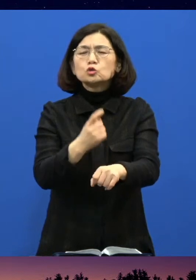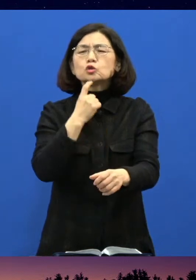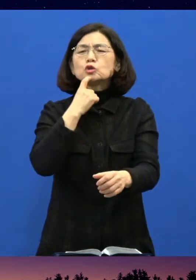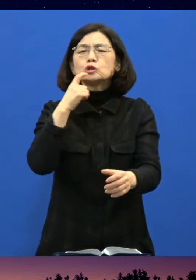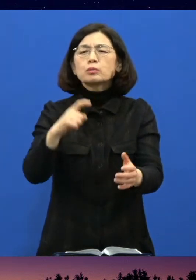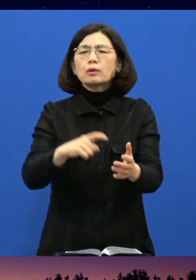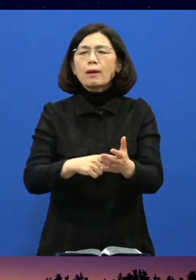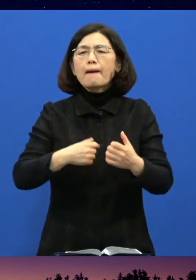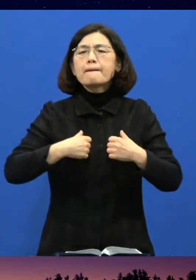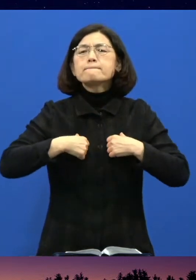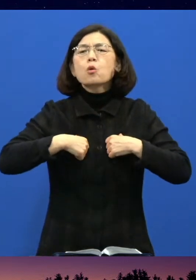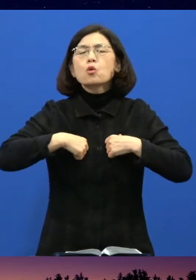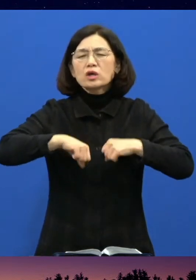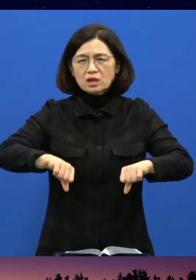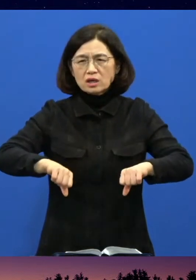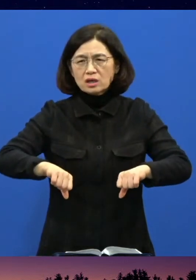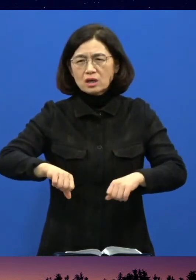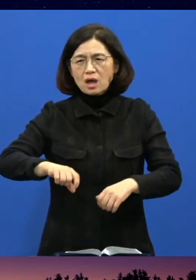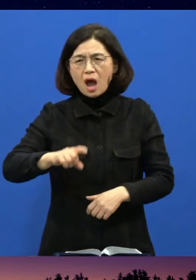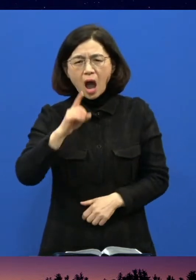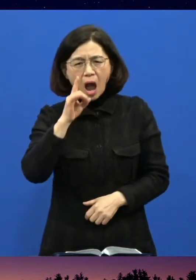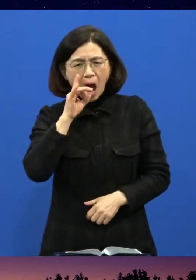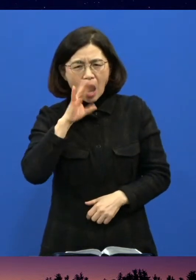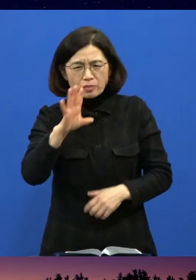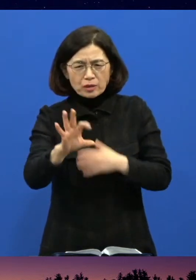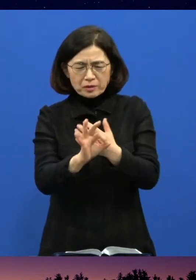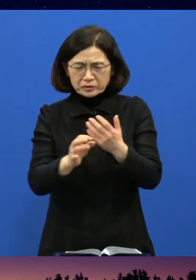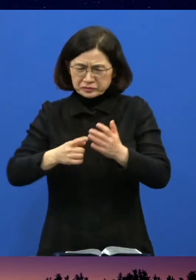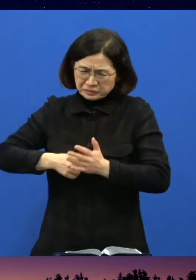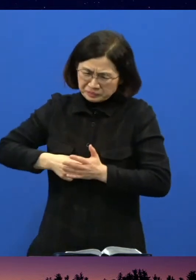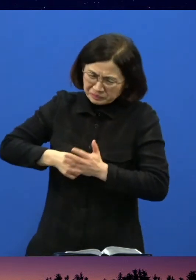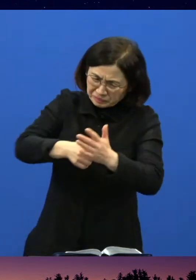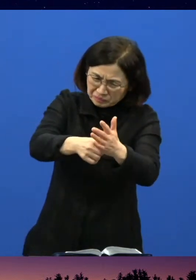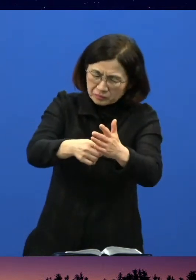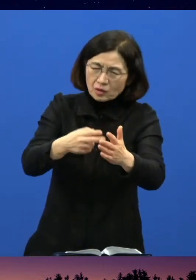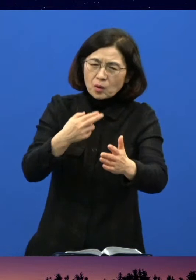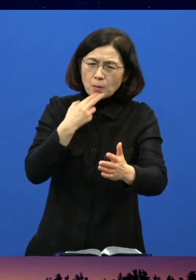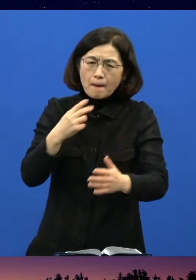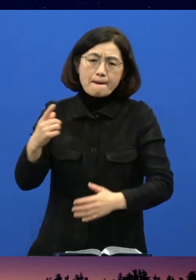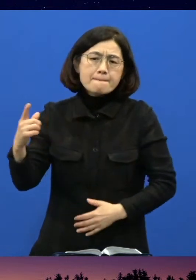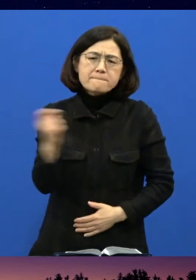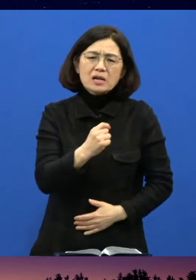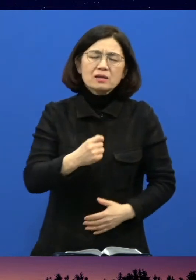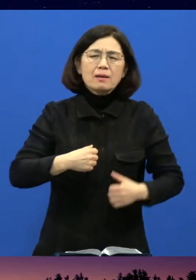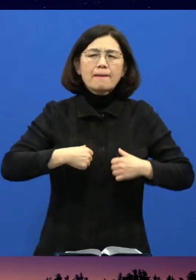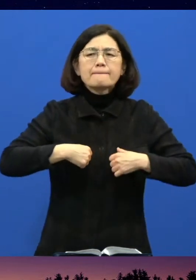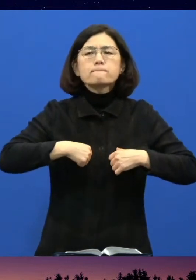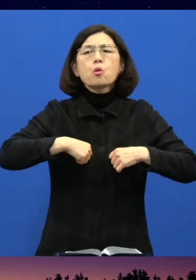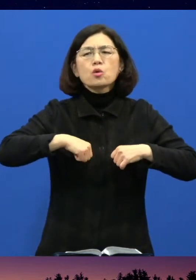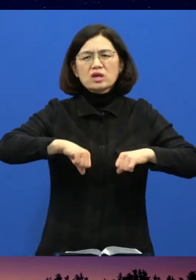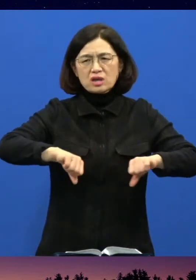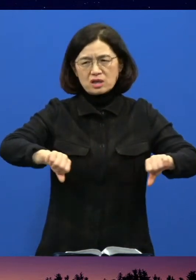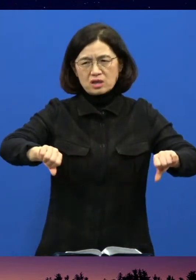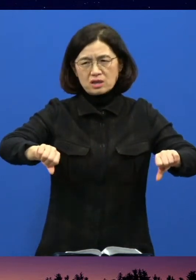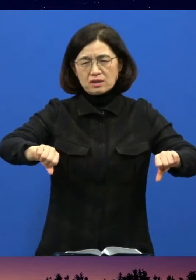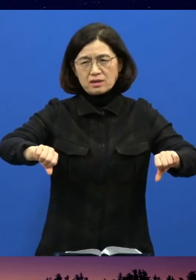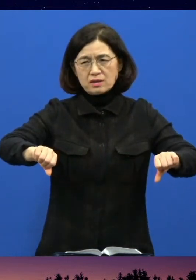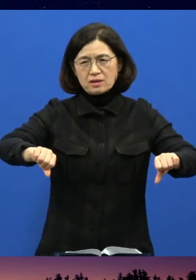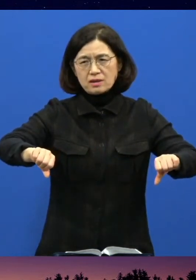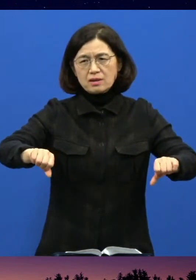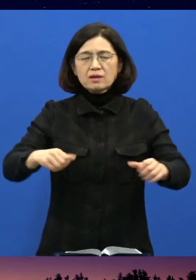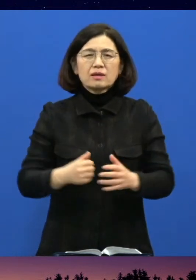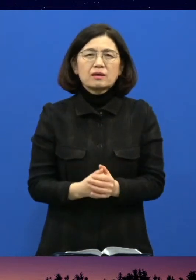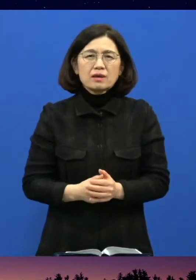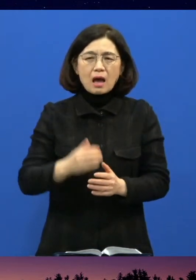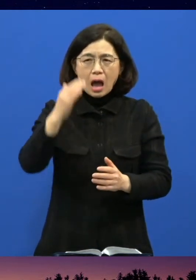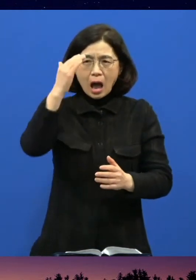안 되면 빨리 그만두라고 하는 거죠. 그래서 성급한 문화, 서두르는 문화, 조급한 문화.